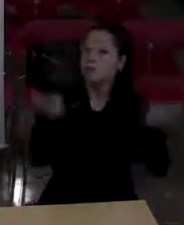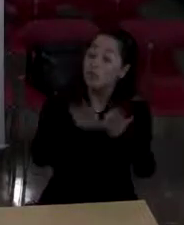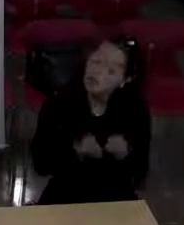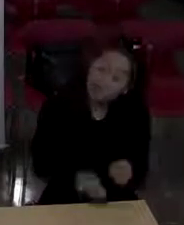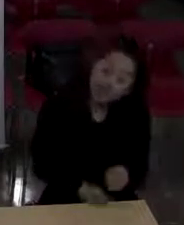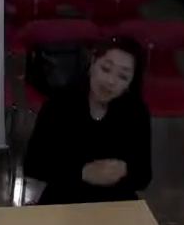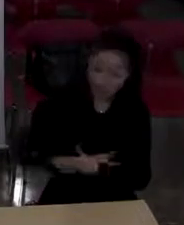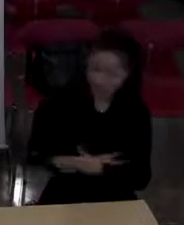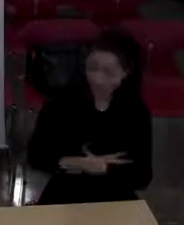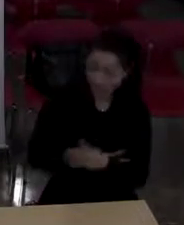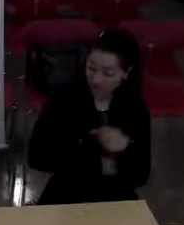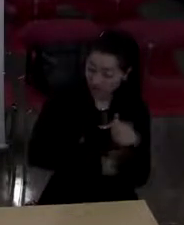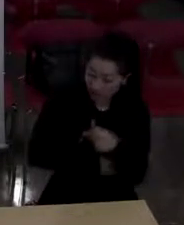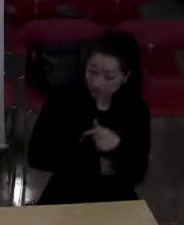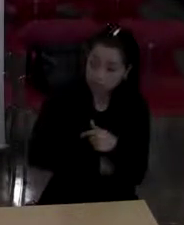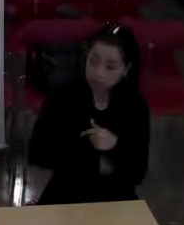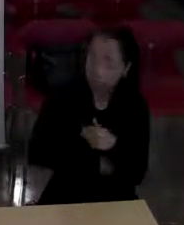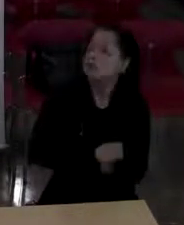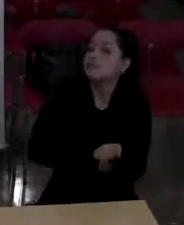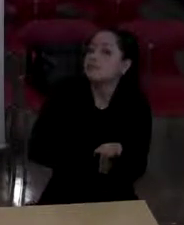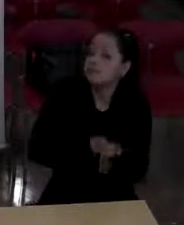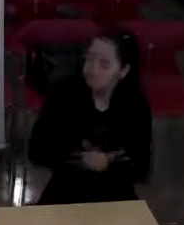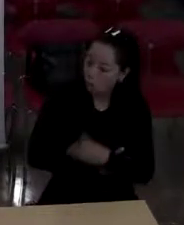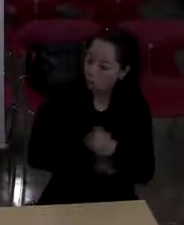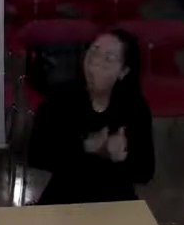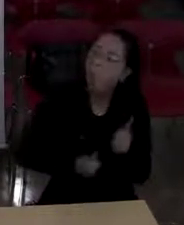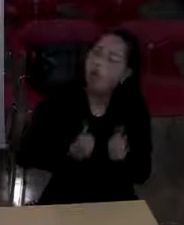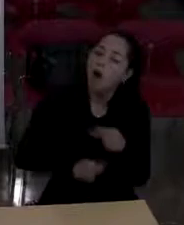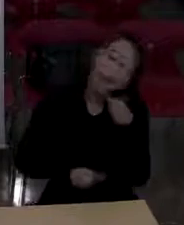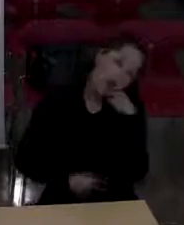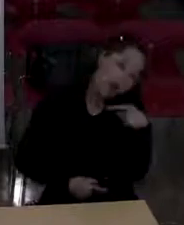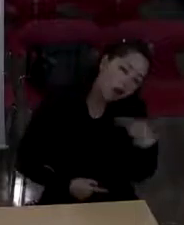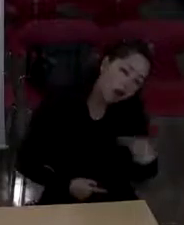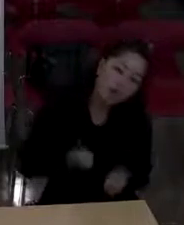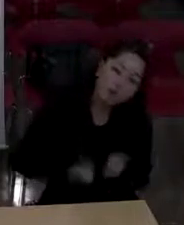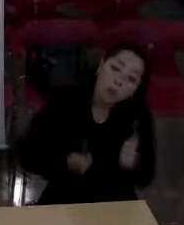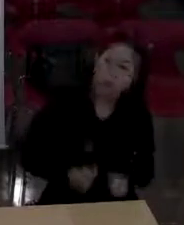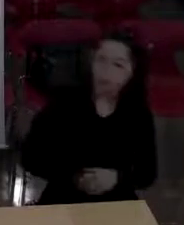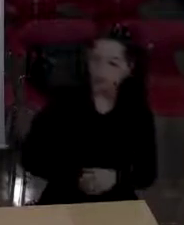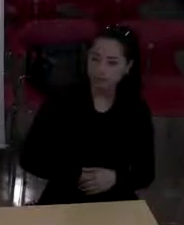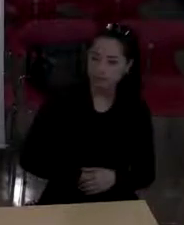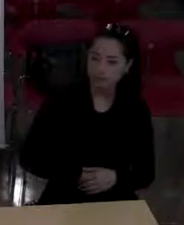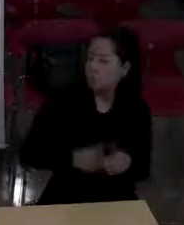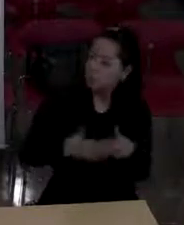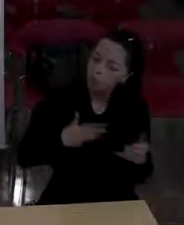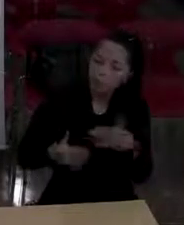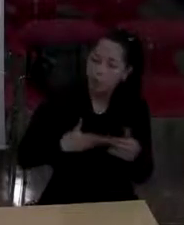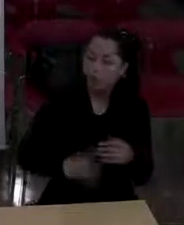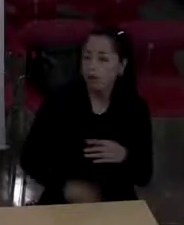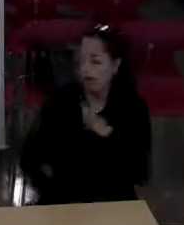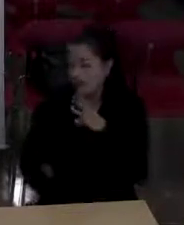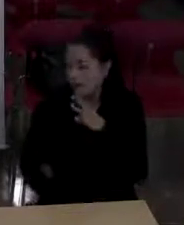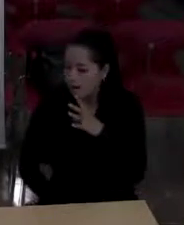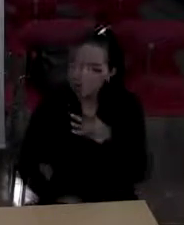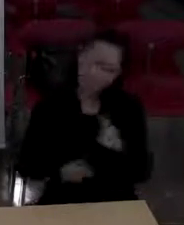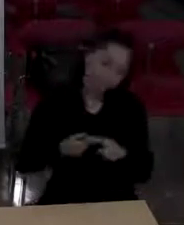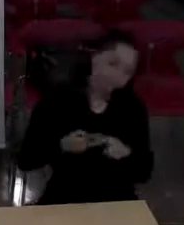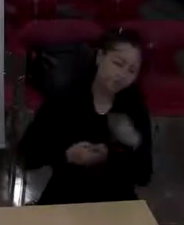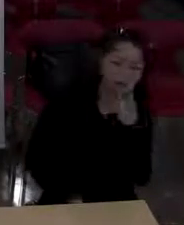utilizar, porque no importa cuál se decida, lo importante siempre es estar estimulando para el desarrollo adecuado de esa lengua y